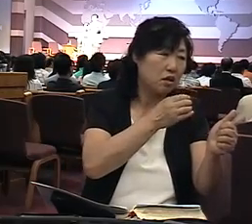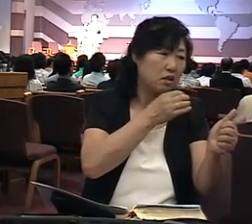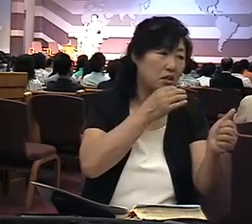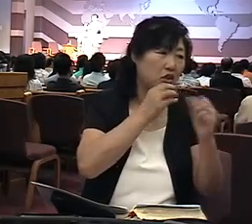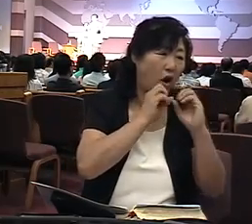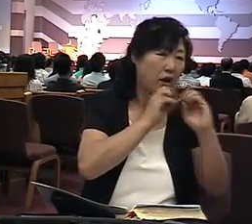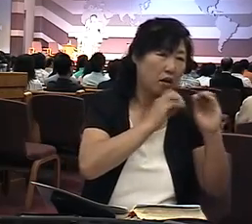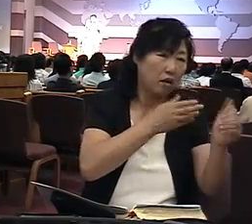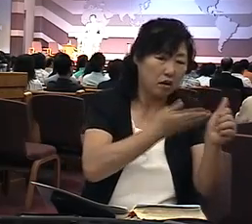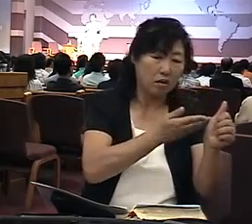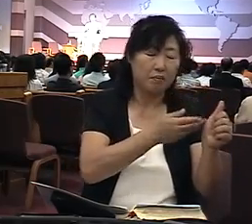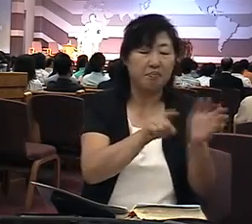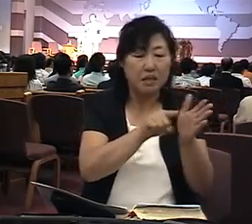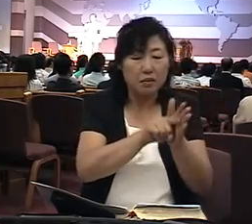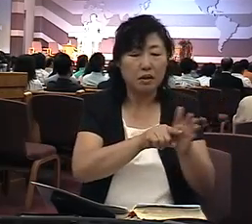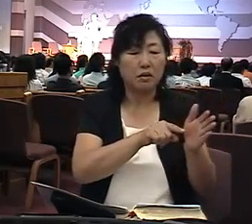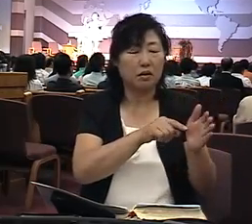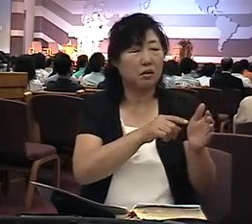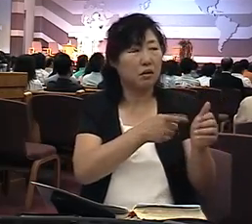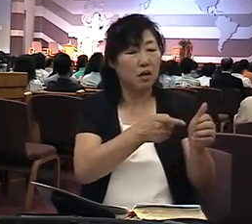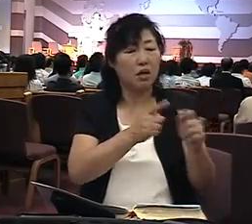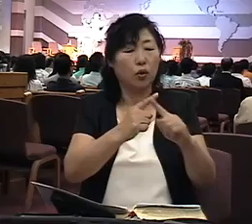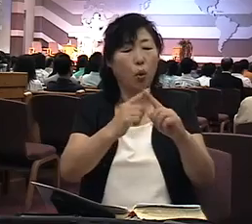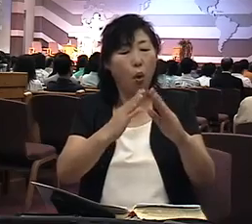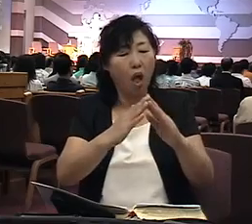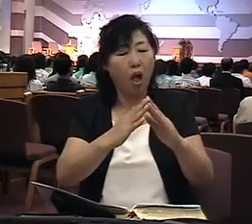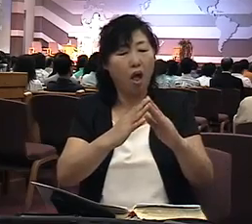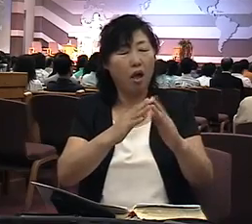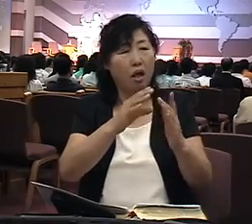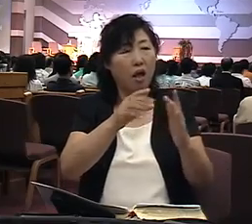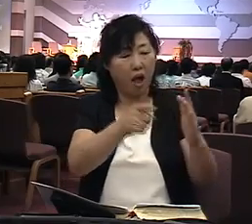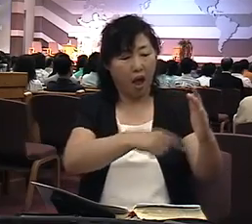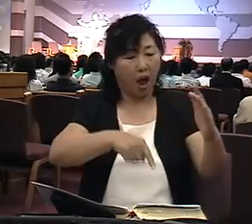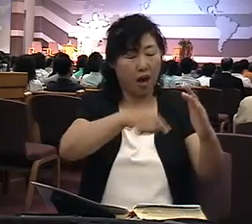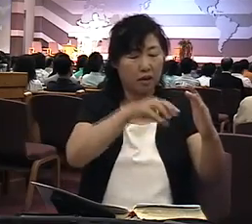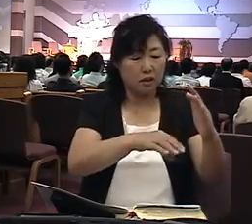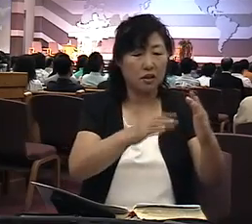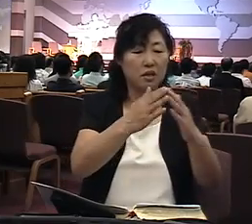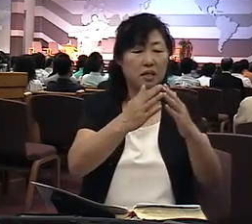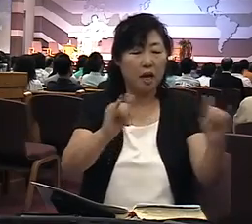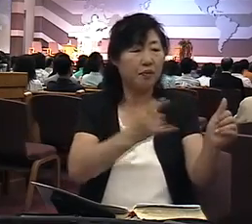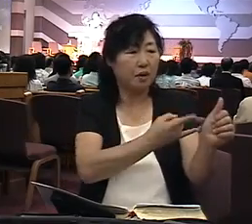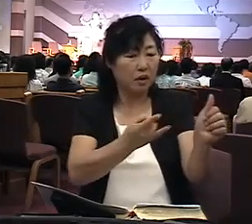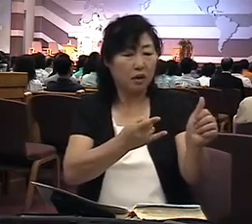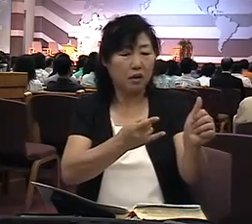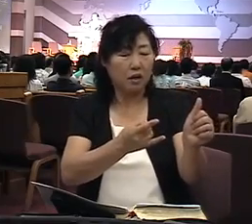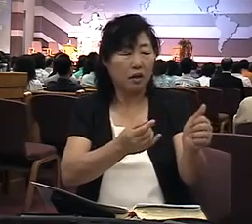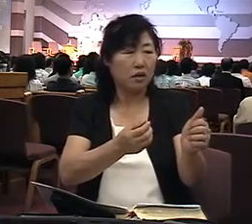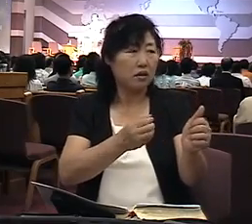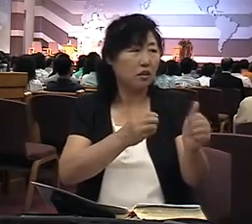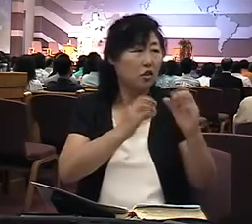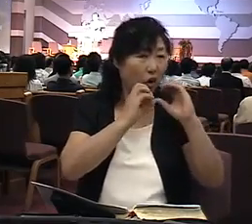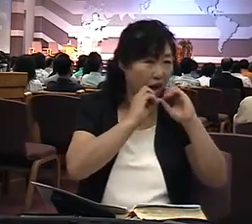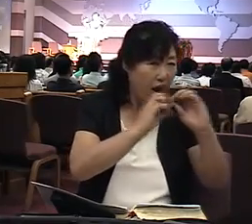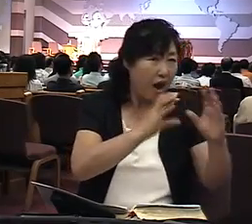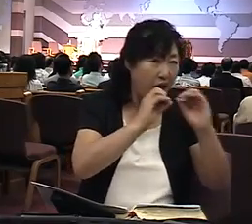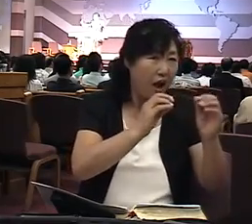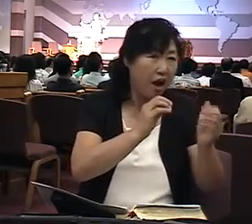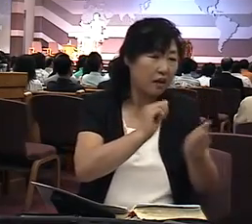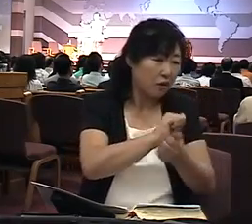믿음을 이제 너가 교회 컨텍스트 안에서 사람들에게 전수하여라. 삶의 훈련을 통해